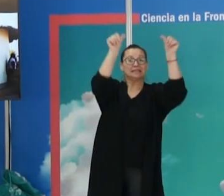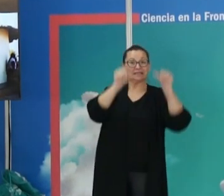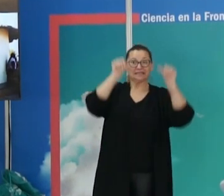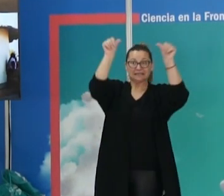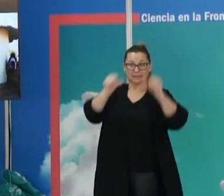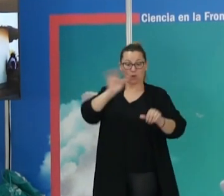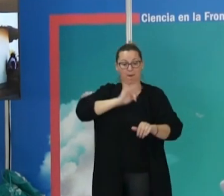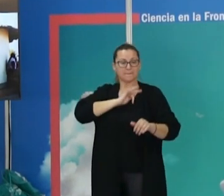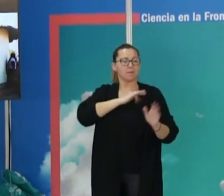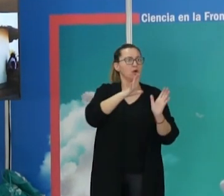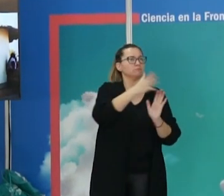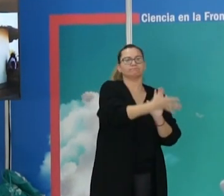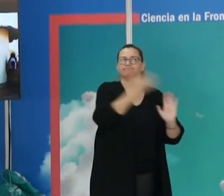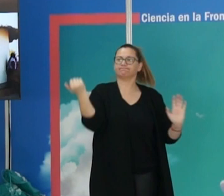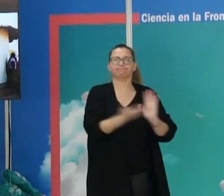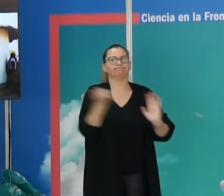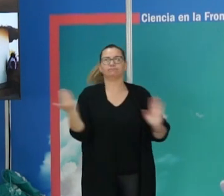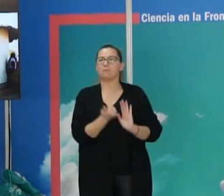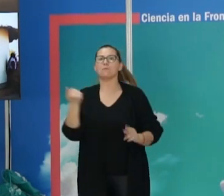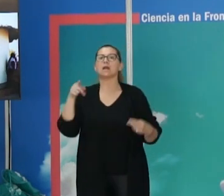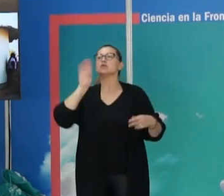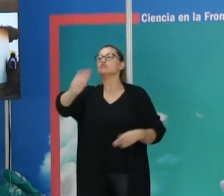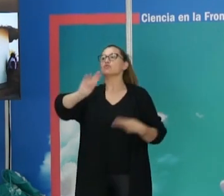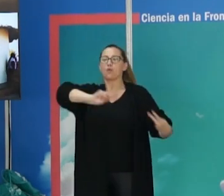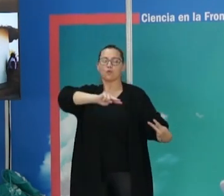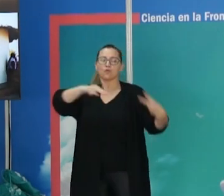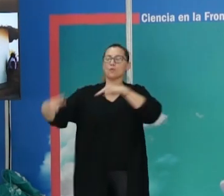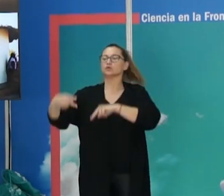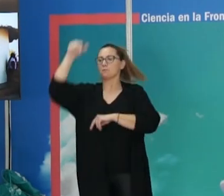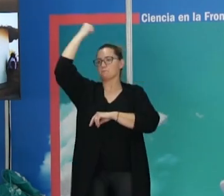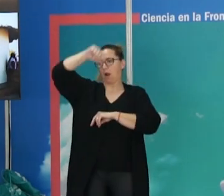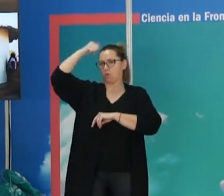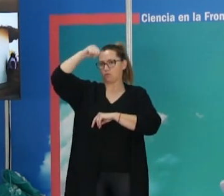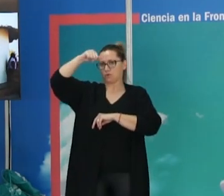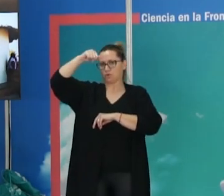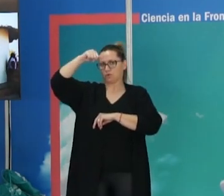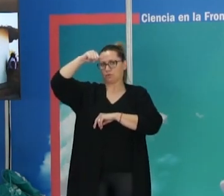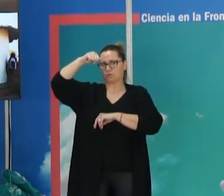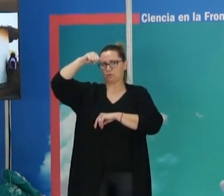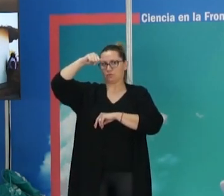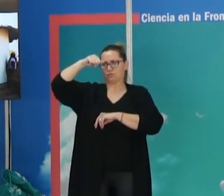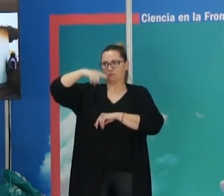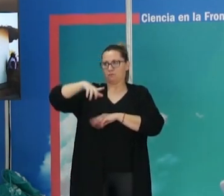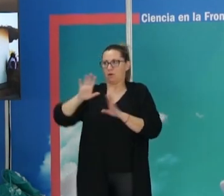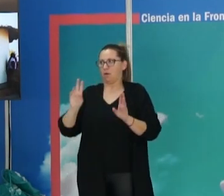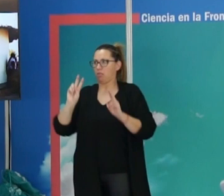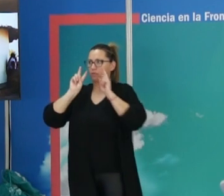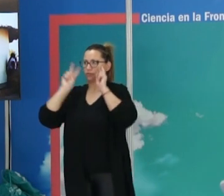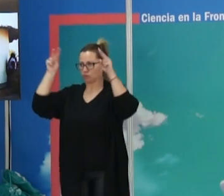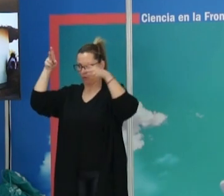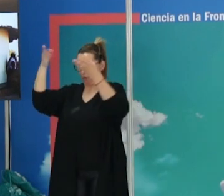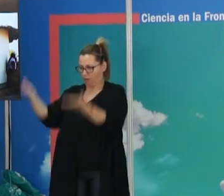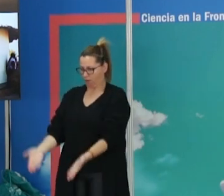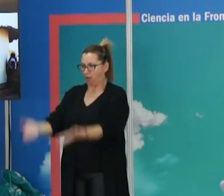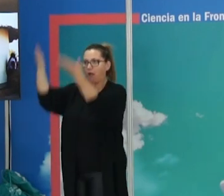que tenía unos cromosomas masculinos, cuando en el resto de aspectos era una mujer y